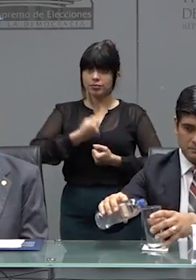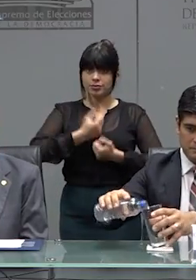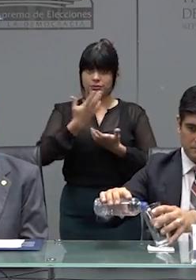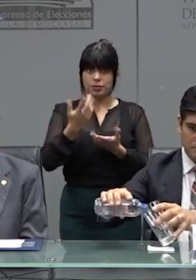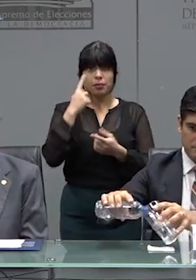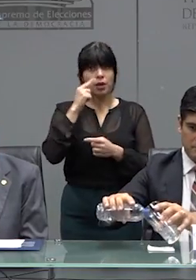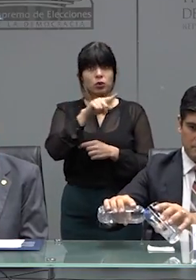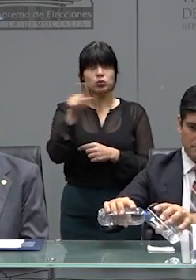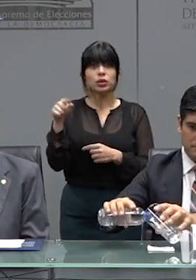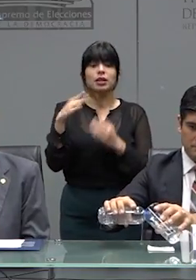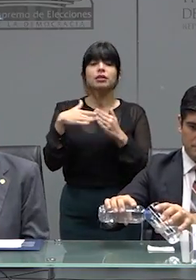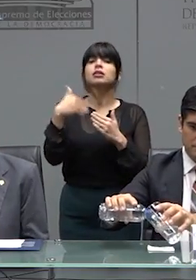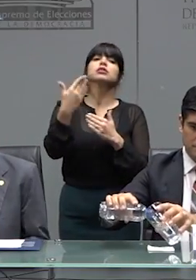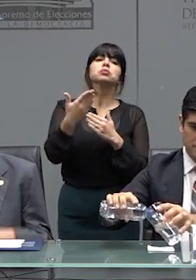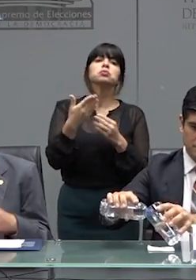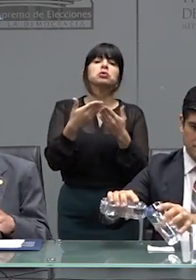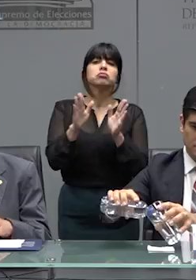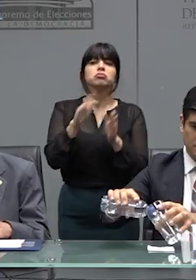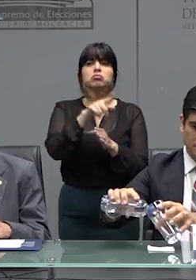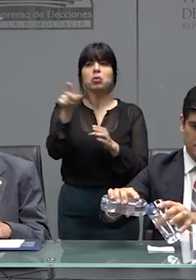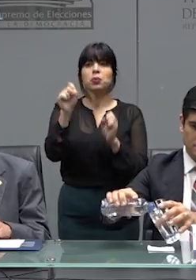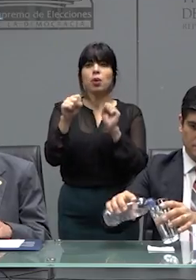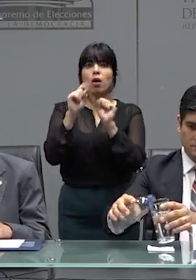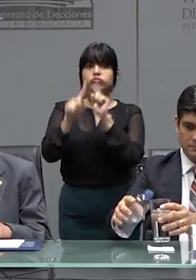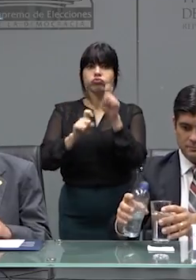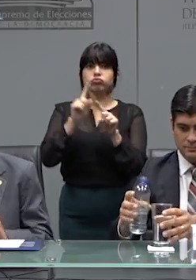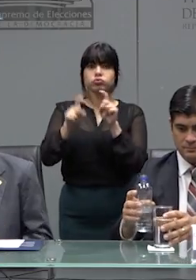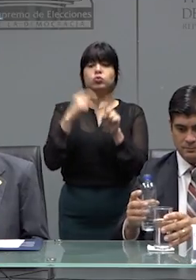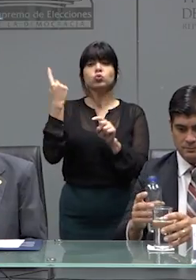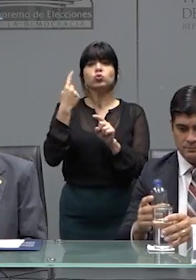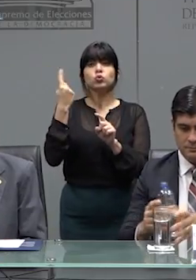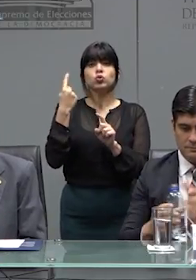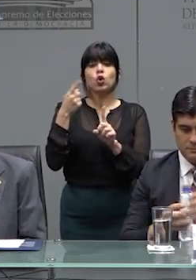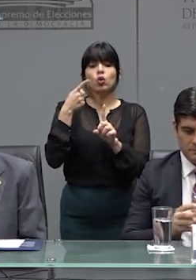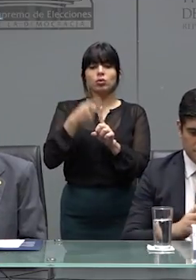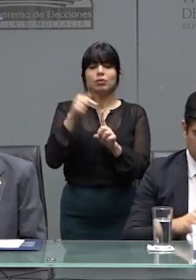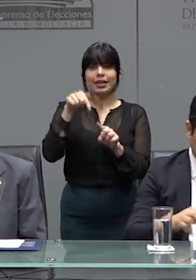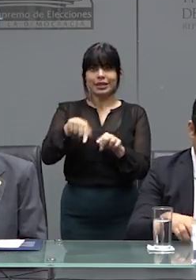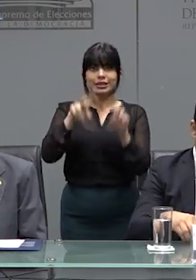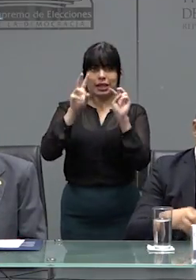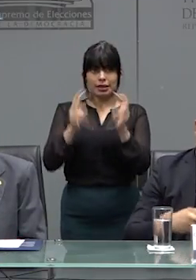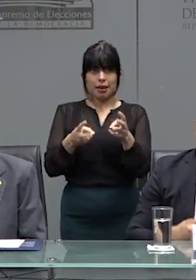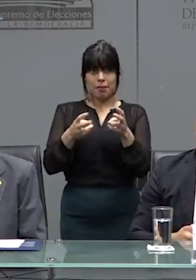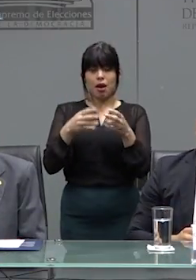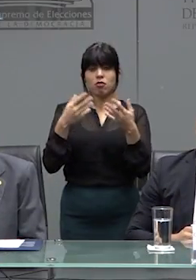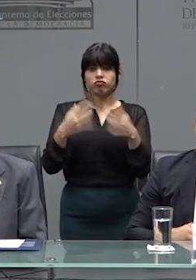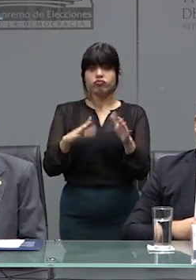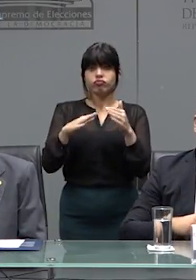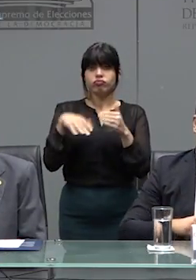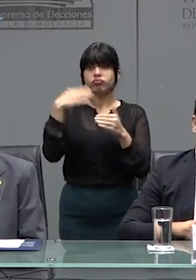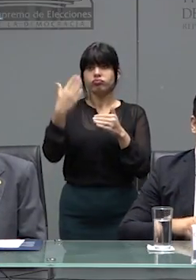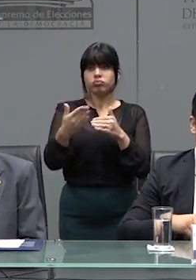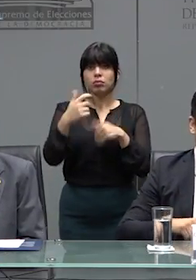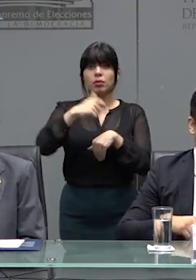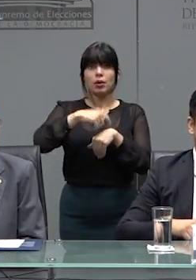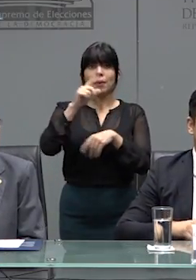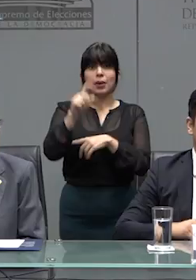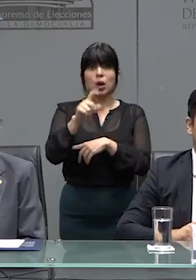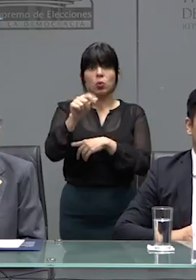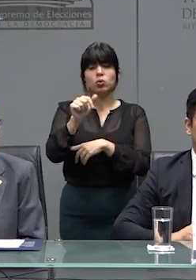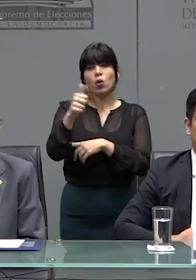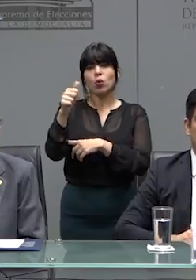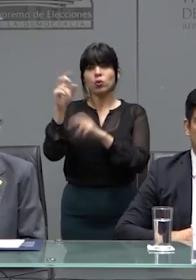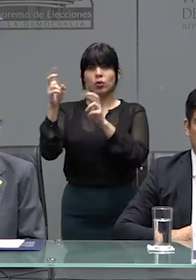a ustedes, se abrirá el periodo de preguntas únicamente para esta temática. Posteriormente se abrirá otro periodo para